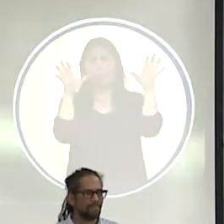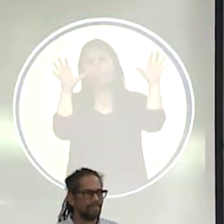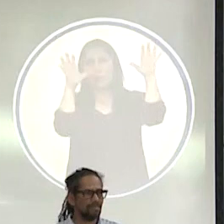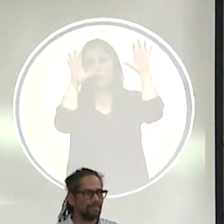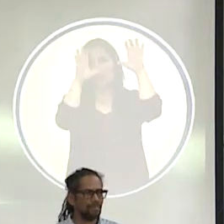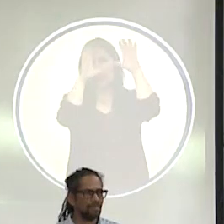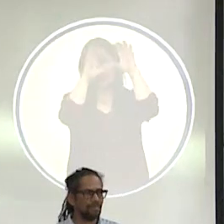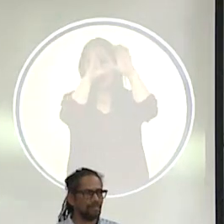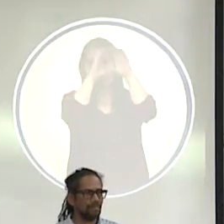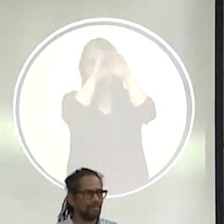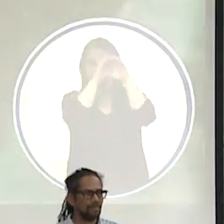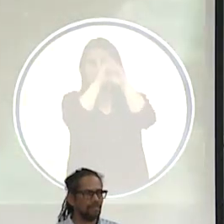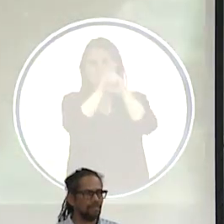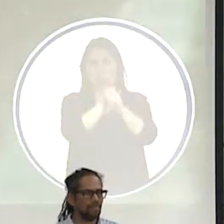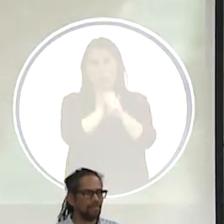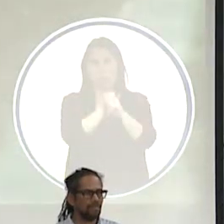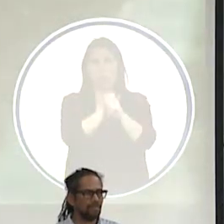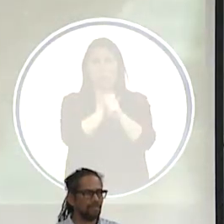no me rindo